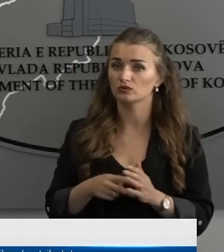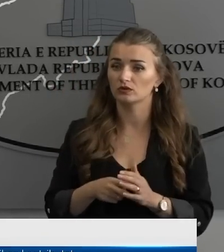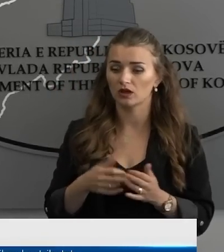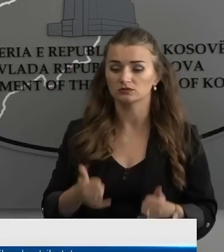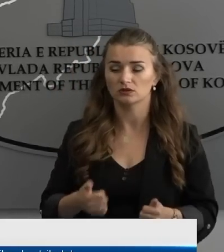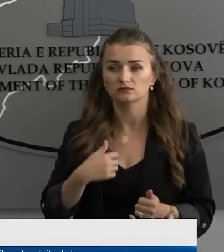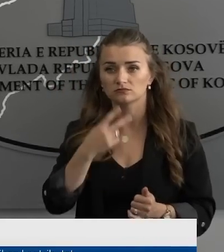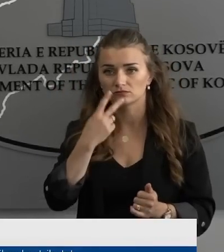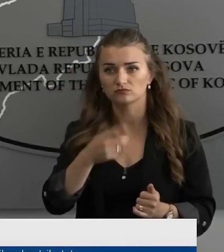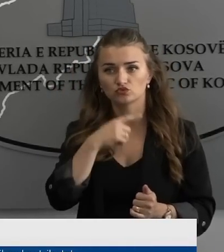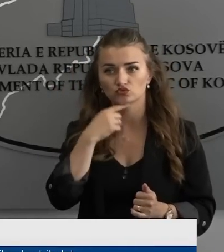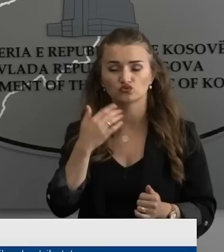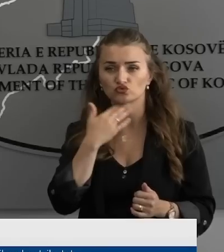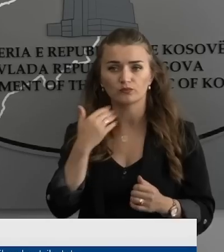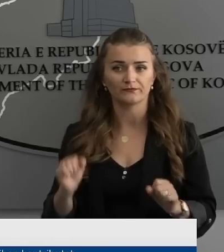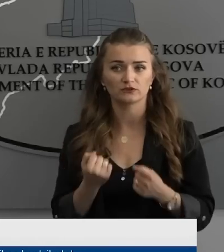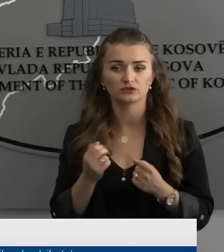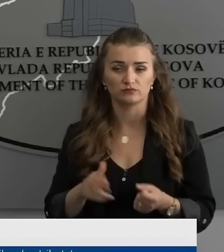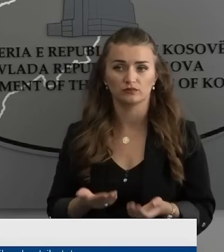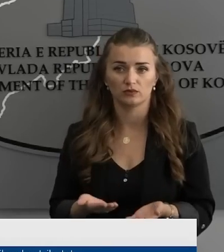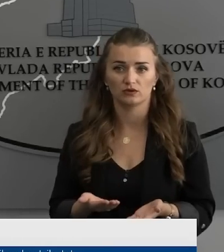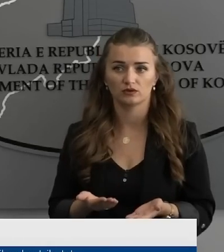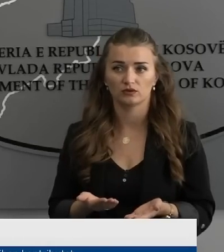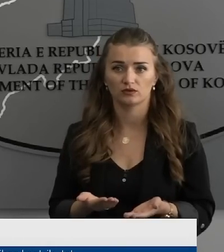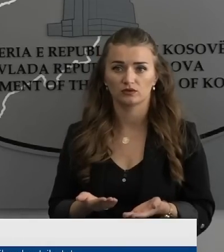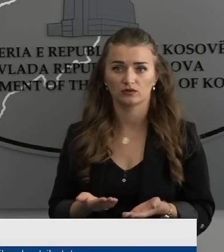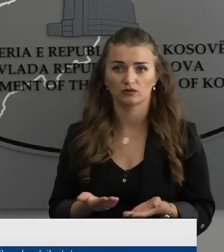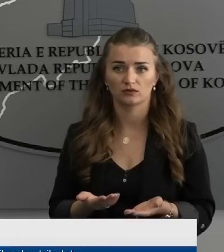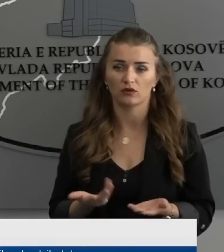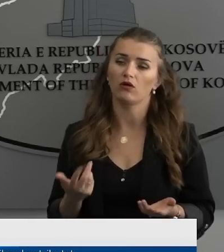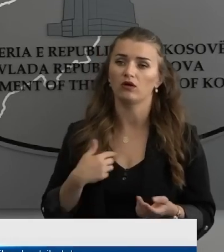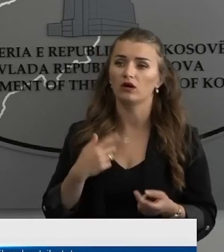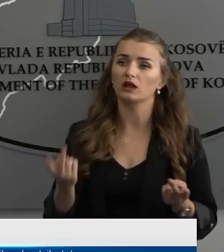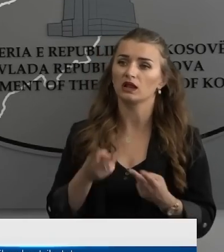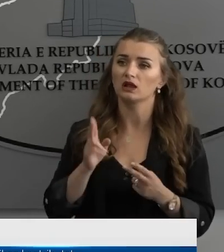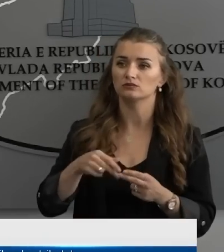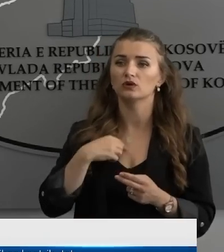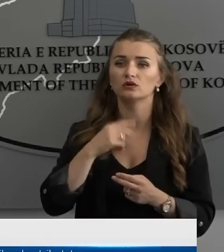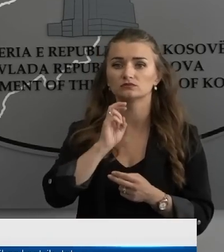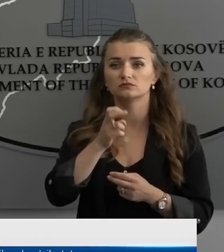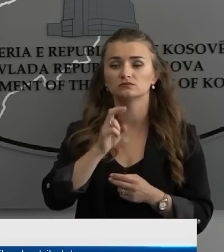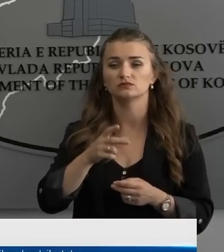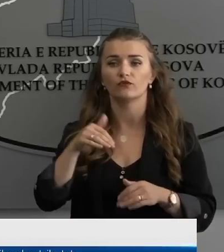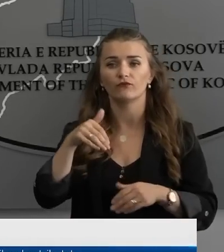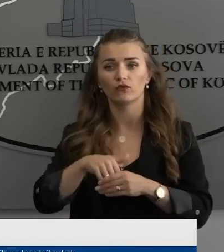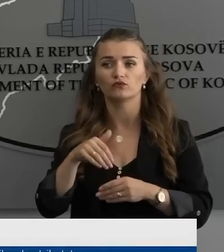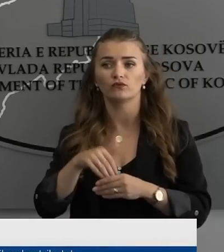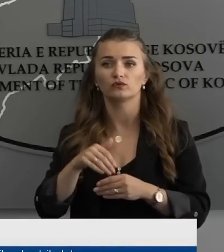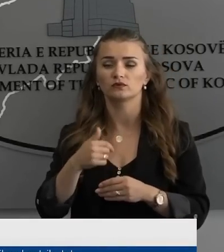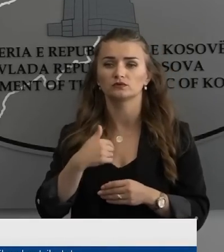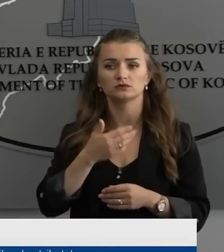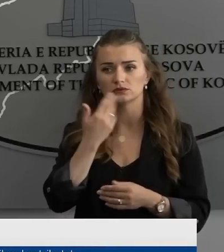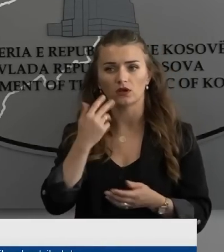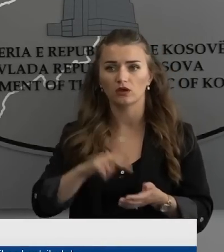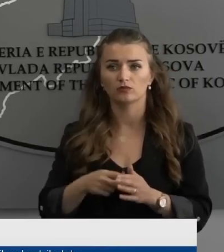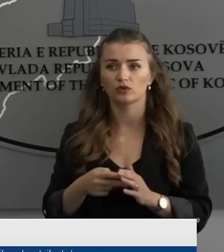vështirë. Shumë kollaj është të themi zgjedhjet parakoshme, dhe unë jam për to. Nuk jam që të vazhdohet